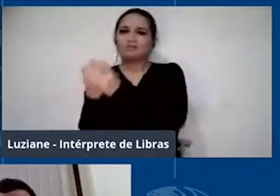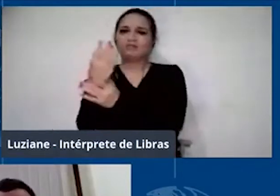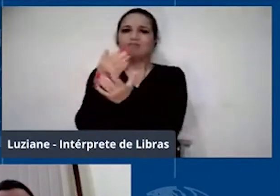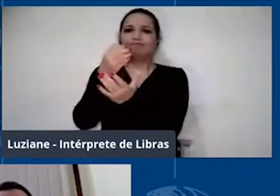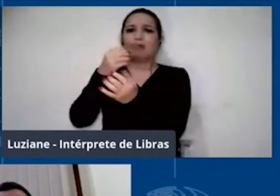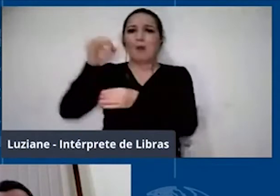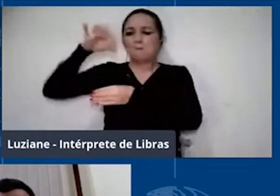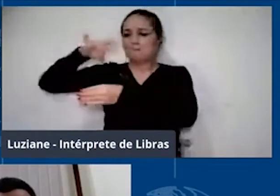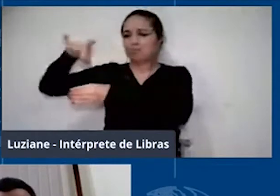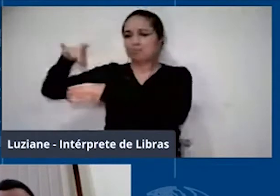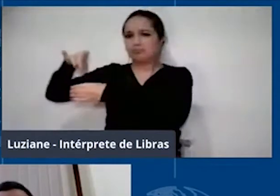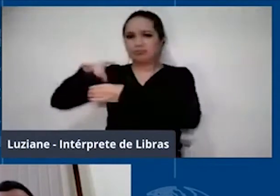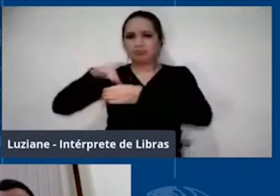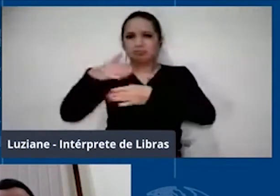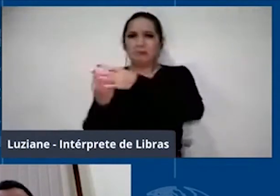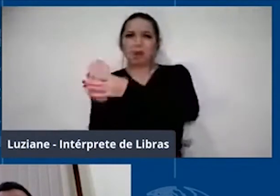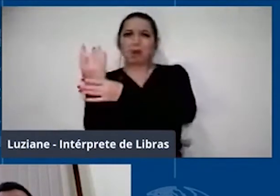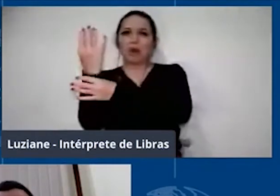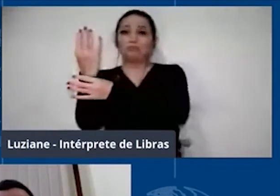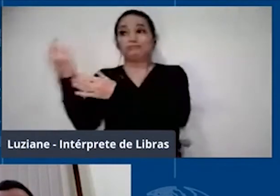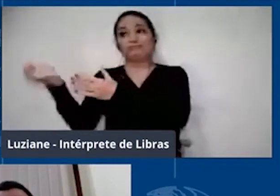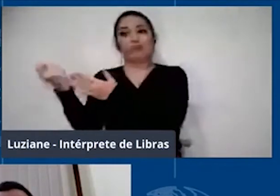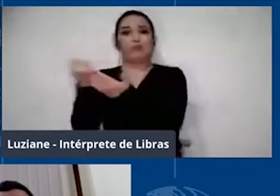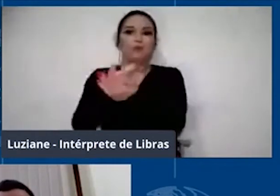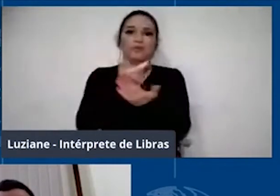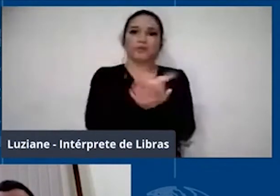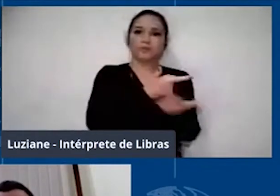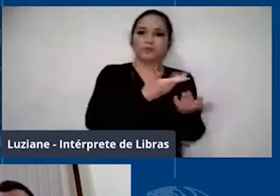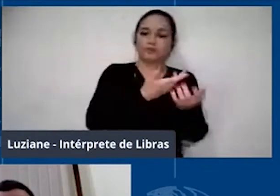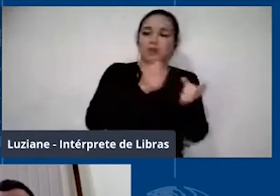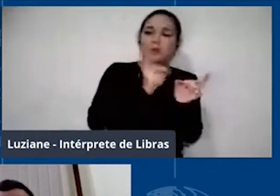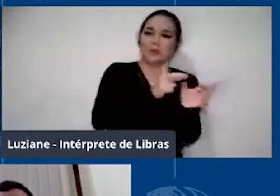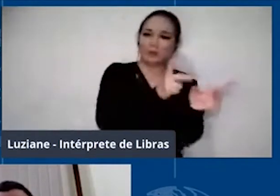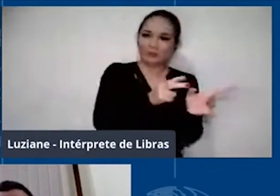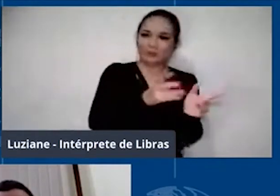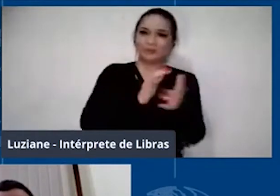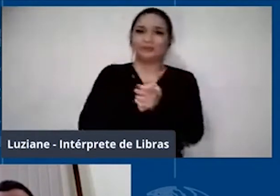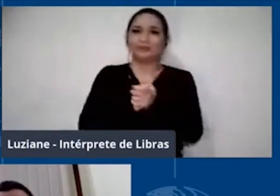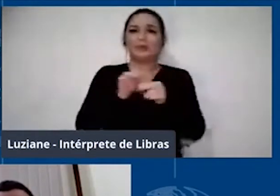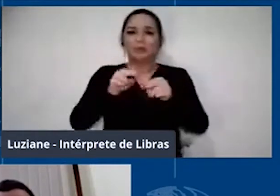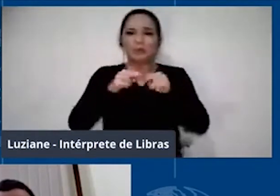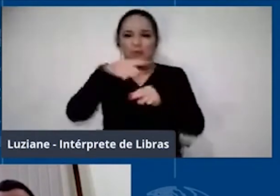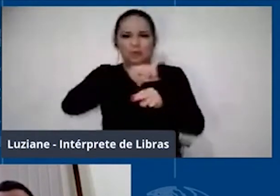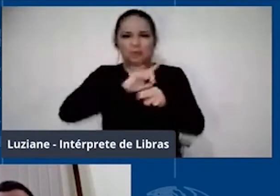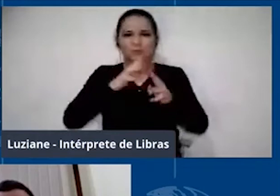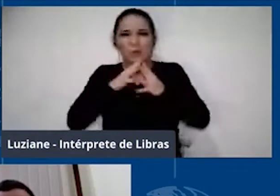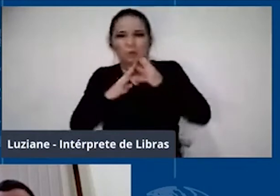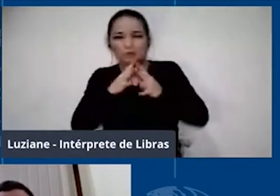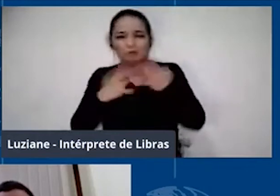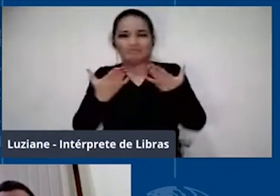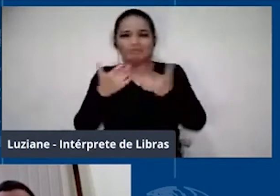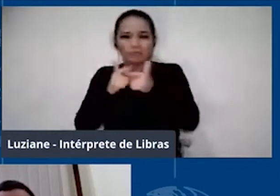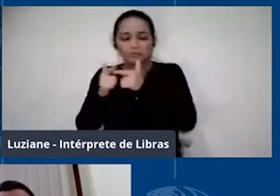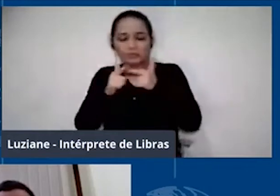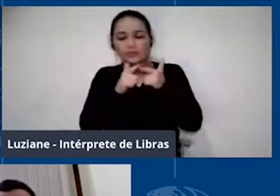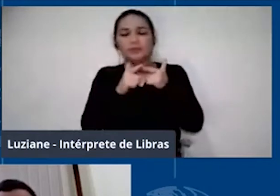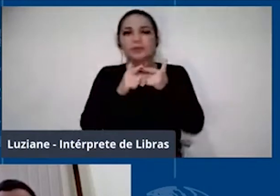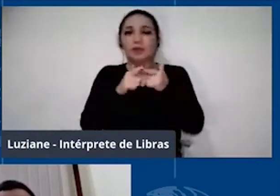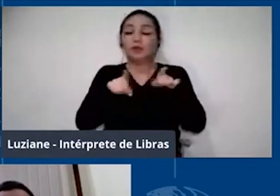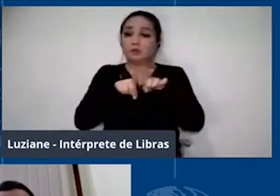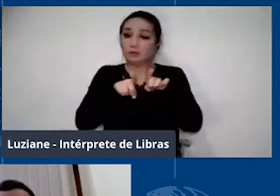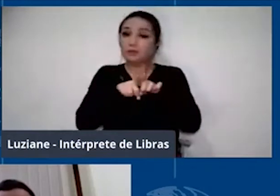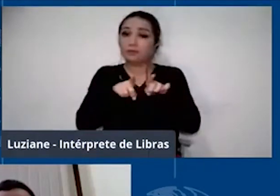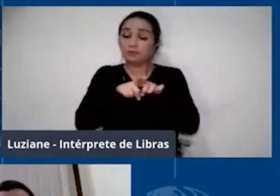investir mais, fazer mais e tal. Então, é um pouco esses dilemas, essas complexidades, que também a reforma tributária precisaria